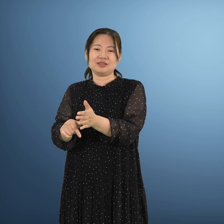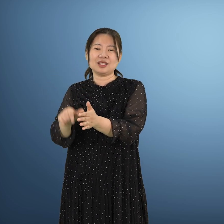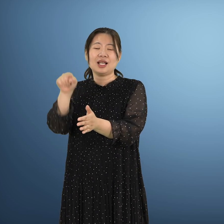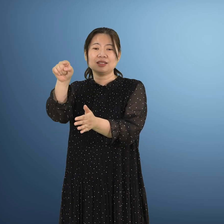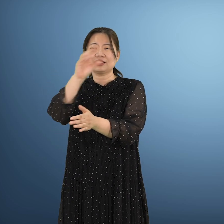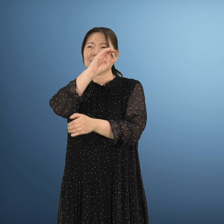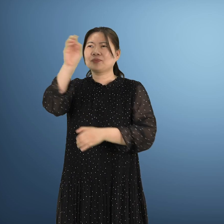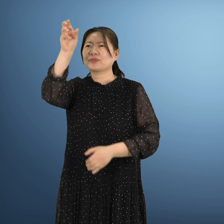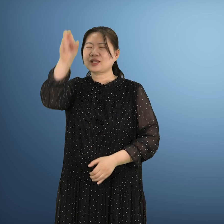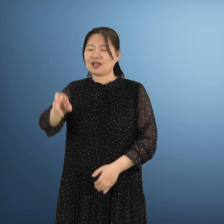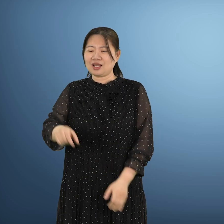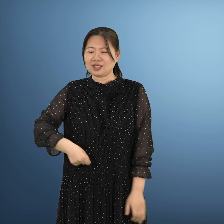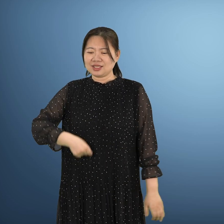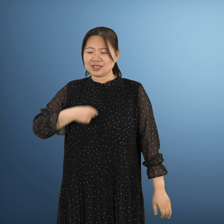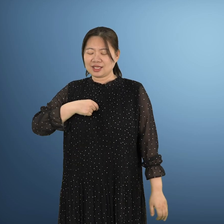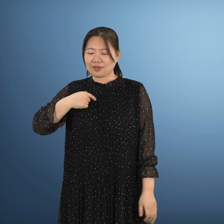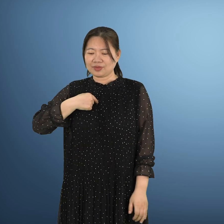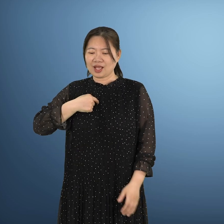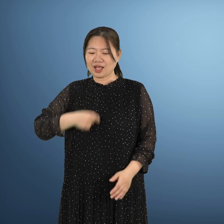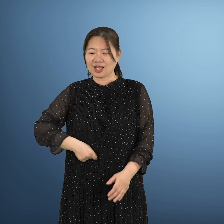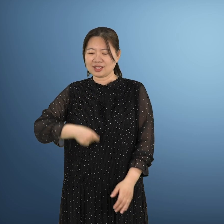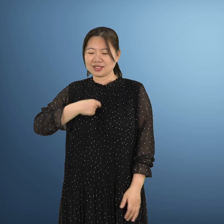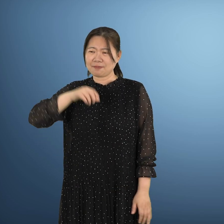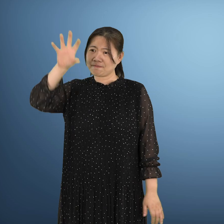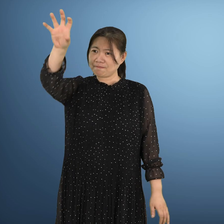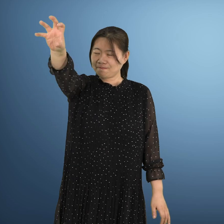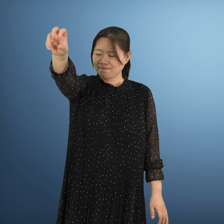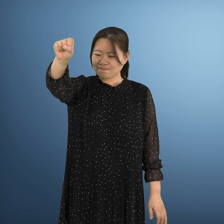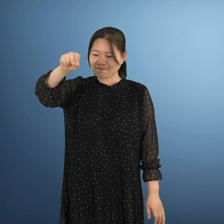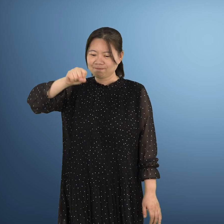그 십자가의 의의를 나의 의의로